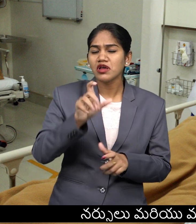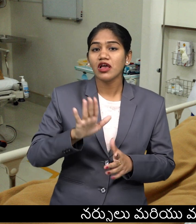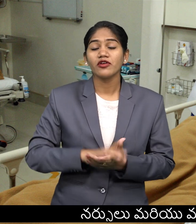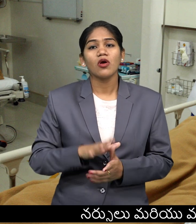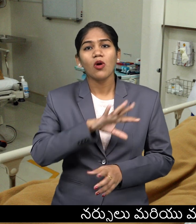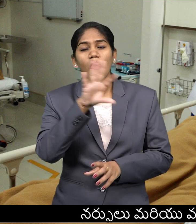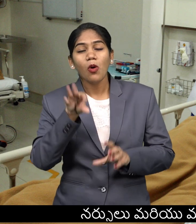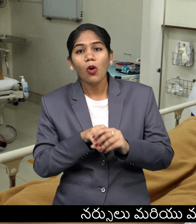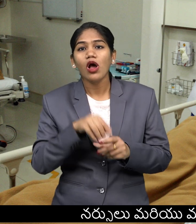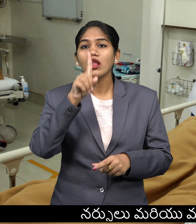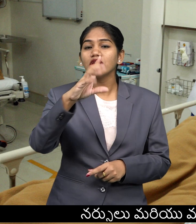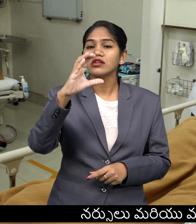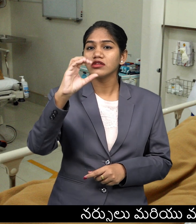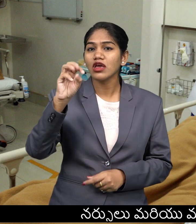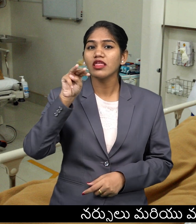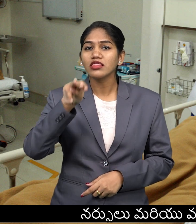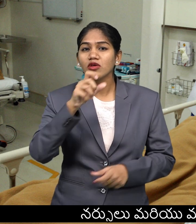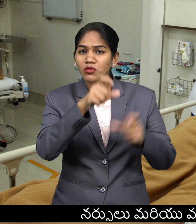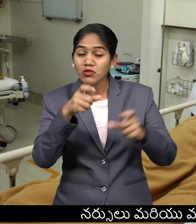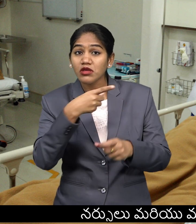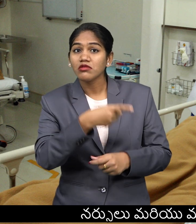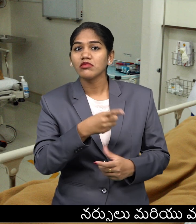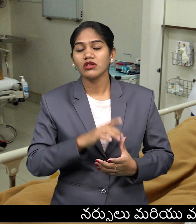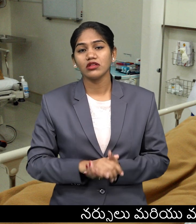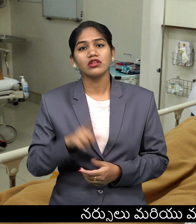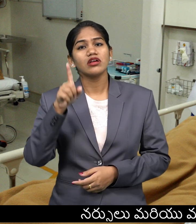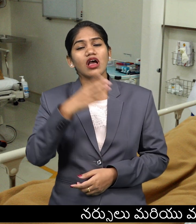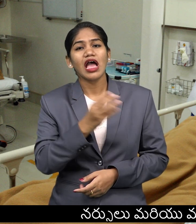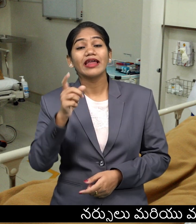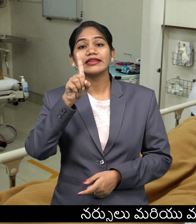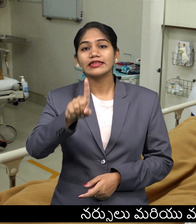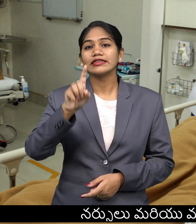మరియు మంత్రసానులు మాత్రమే ఉన్నారు.